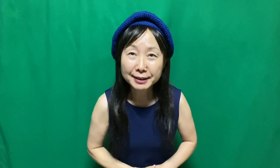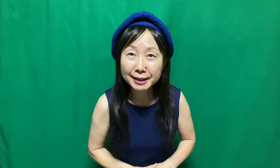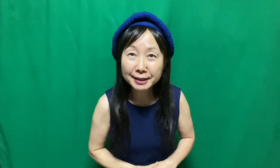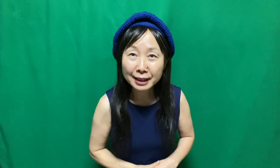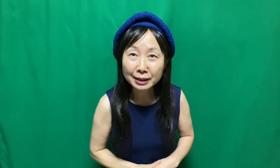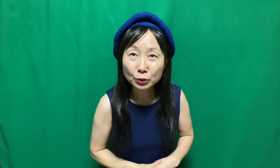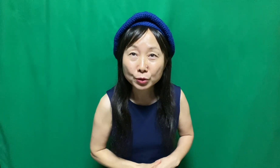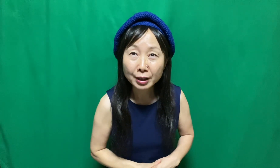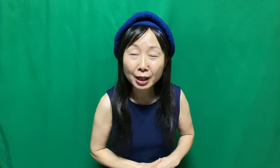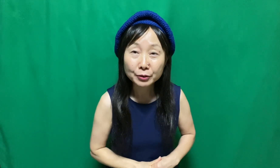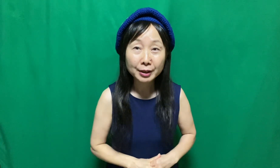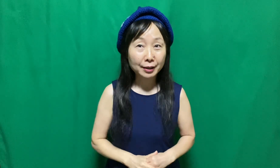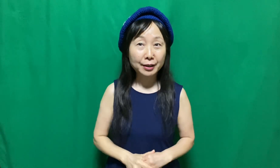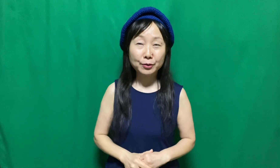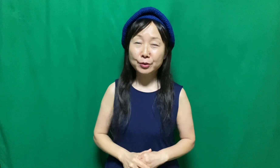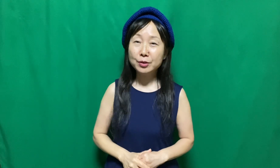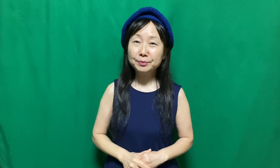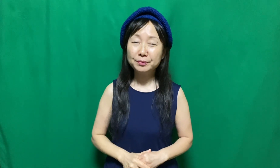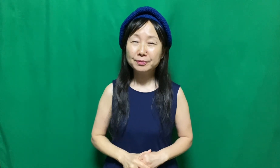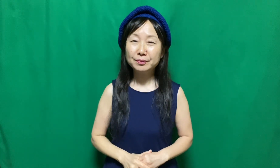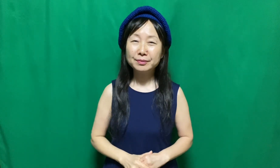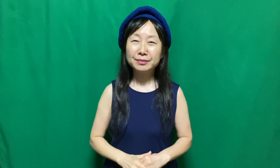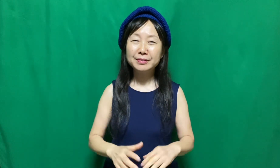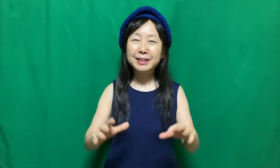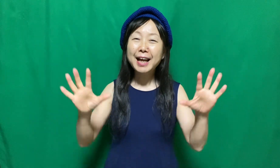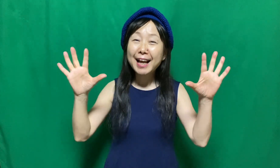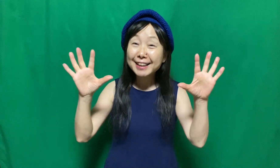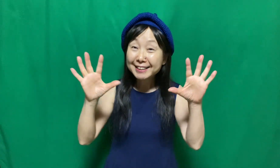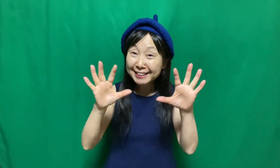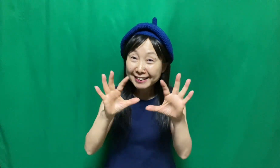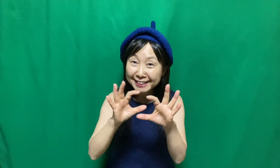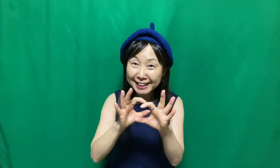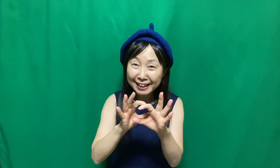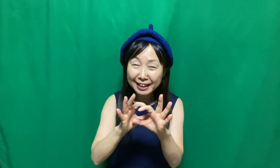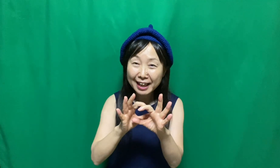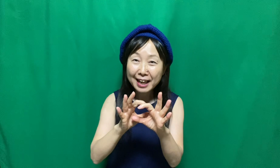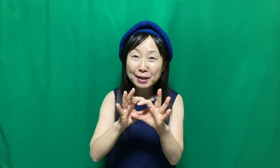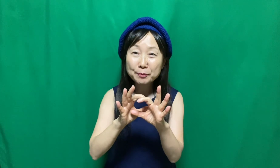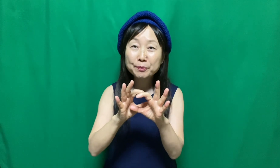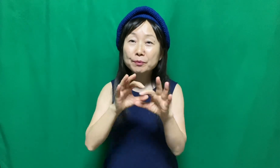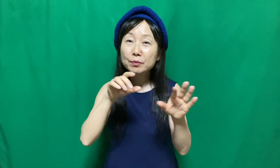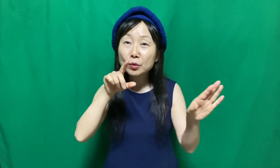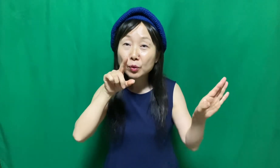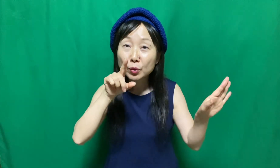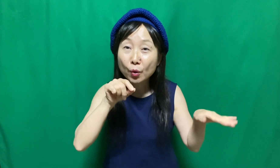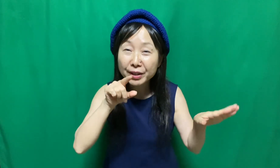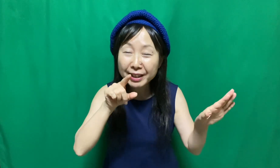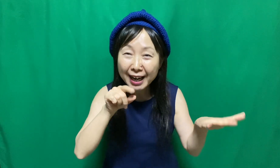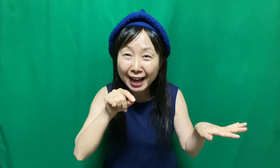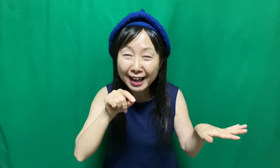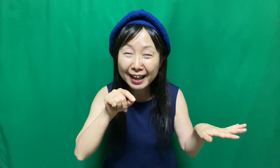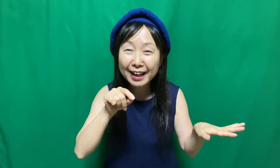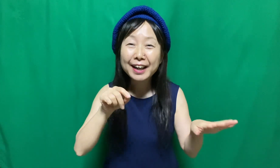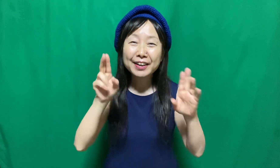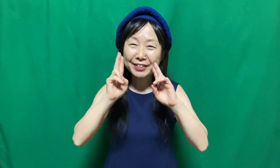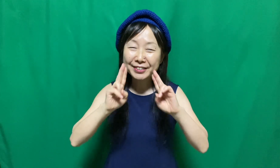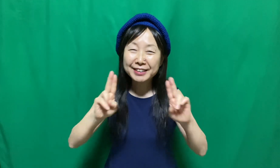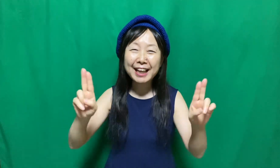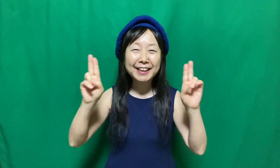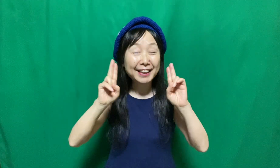小さな鳥が歌っているよ。小さな鳥が歌っ